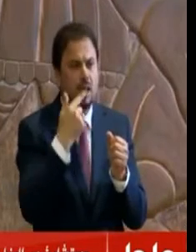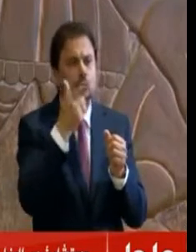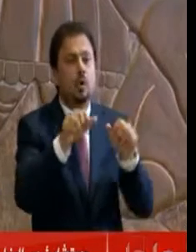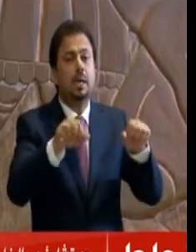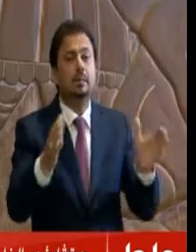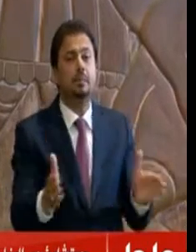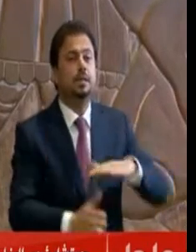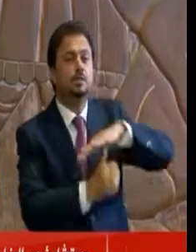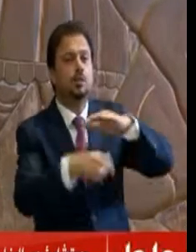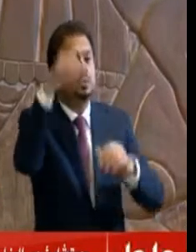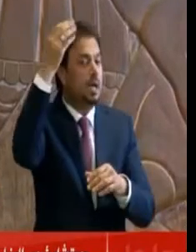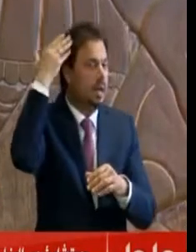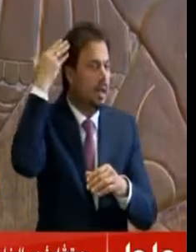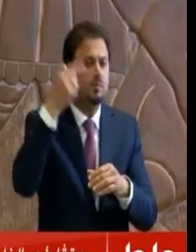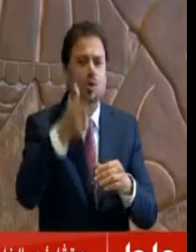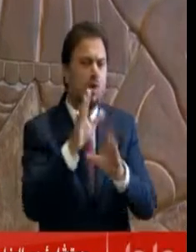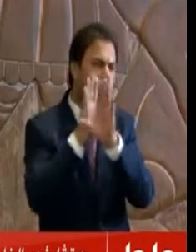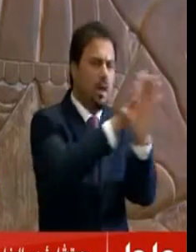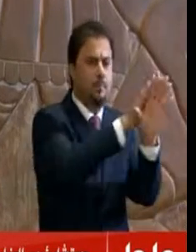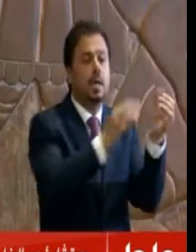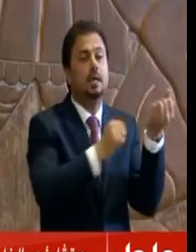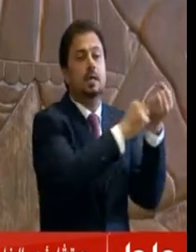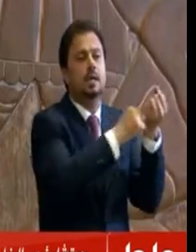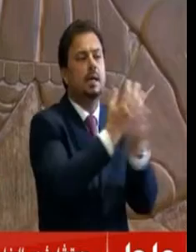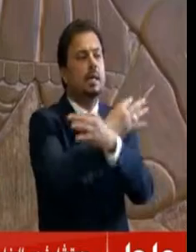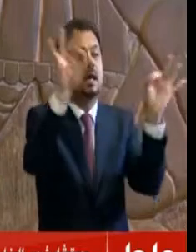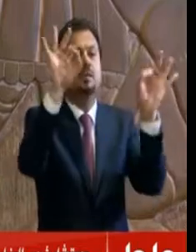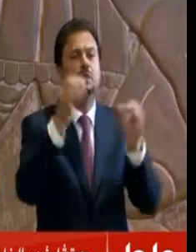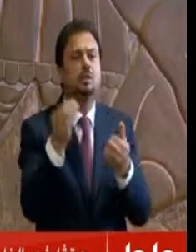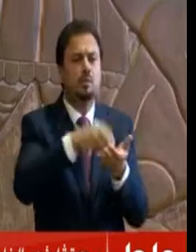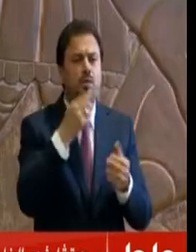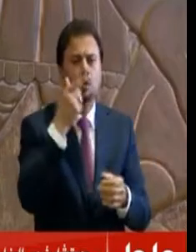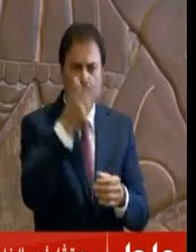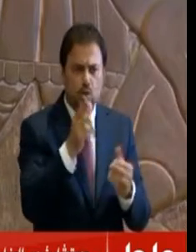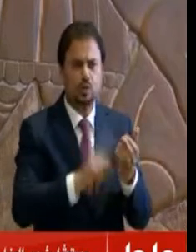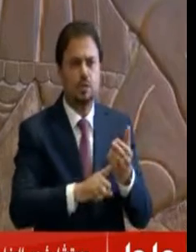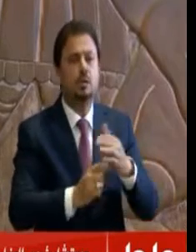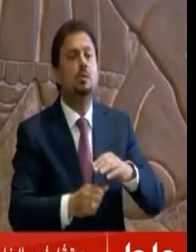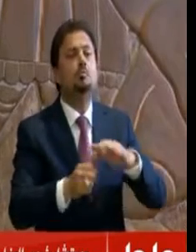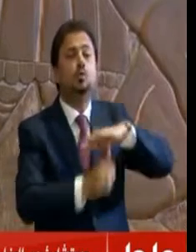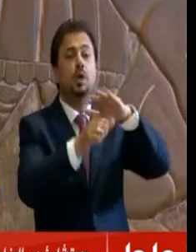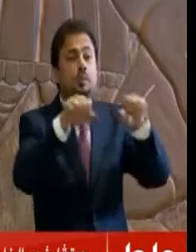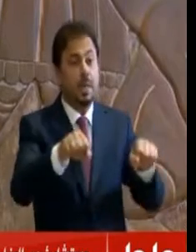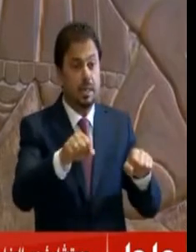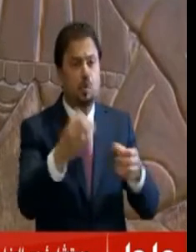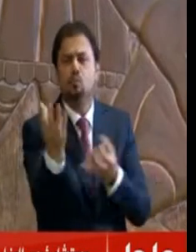مكتب رئيس الوزراء قدم الدعم الكافي والوافي والمتمثل بمدير مكتبه